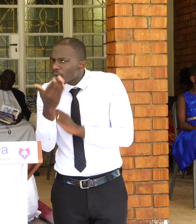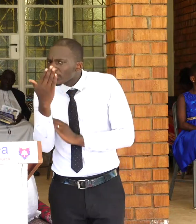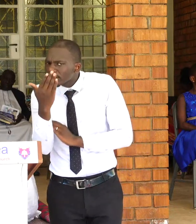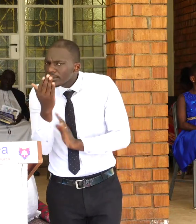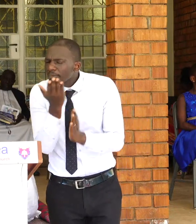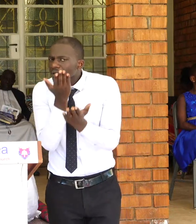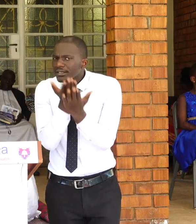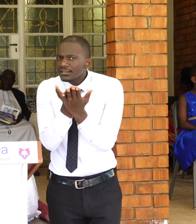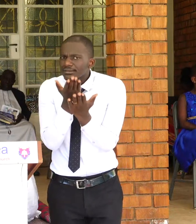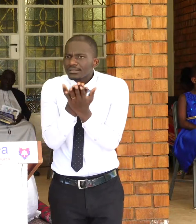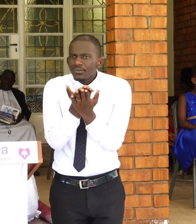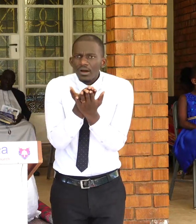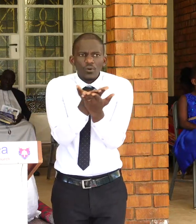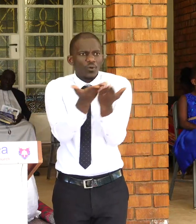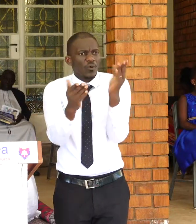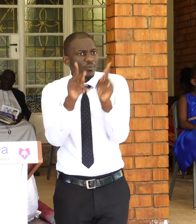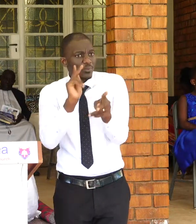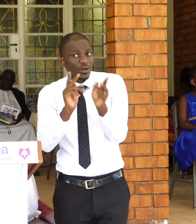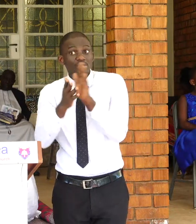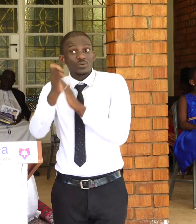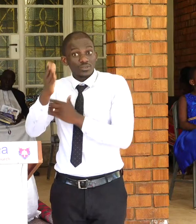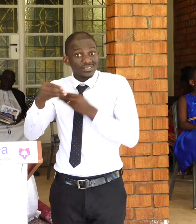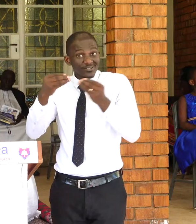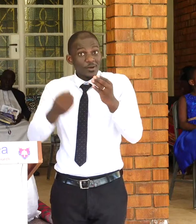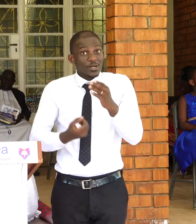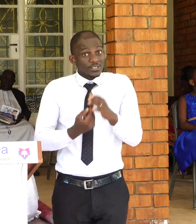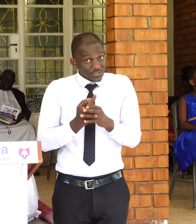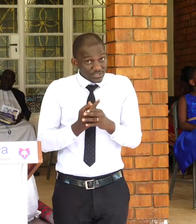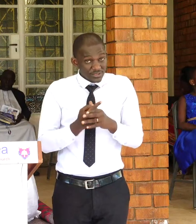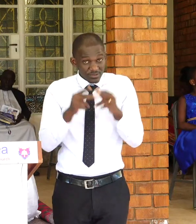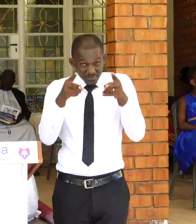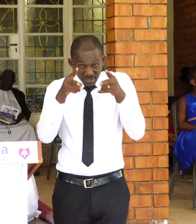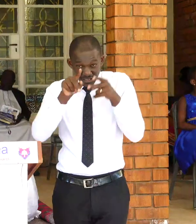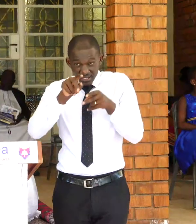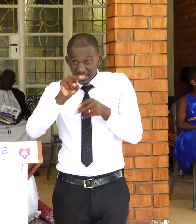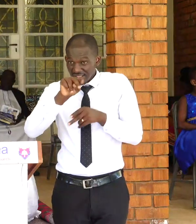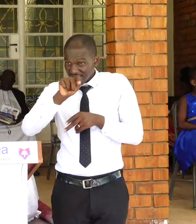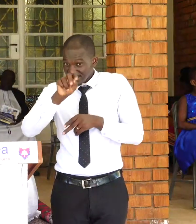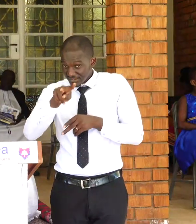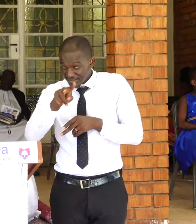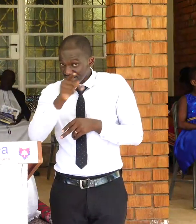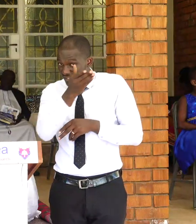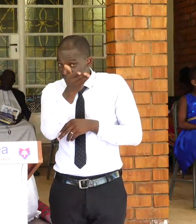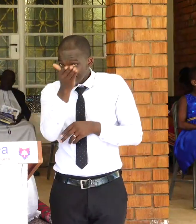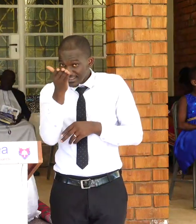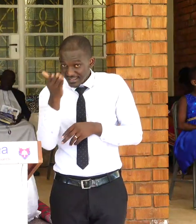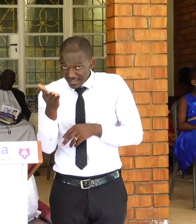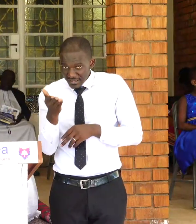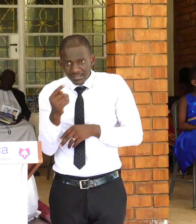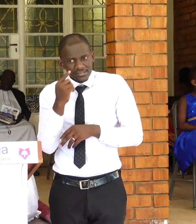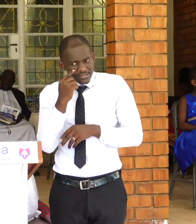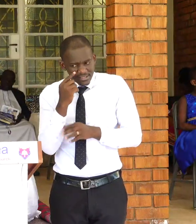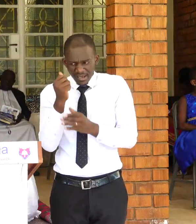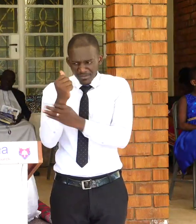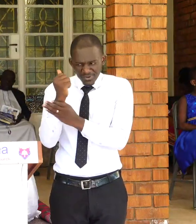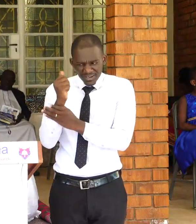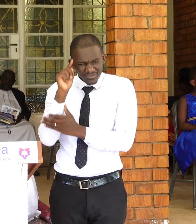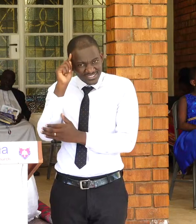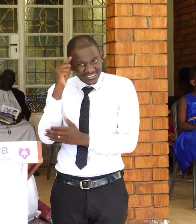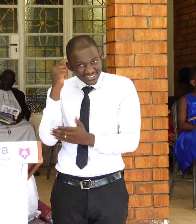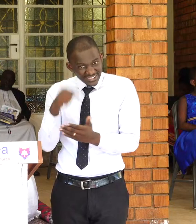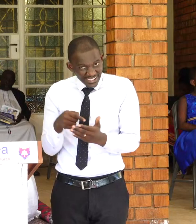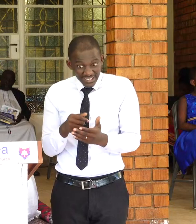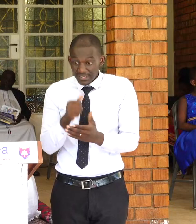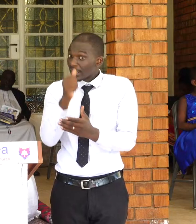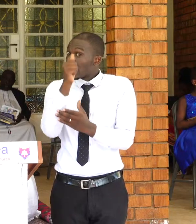obansaba abantu ffenna Katonda bawadde omukisa okubeera ku NTV tulabe endowooza eno ya Ibulayimu Katonda alina kyayagala